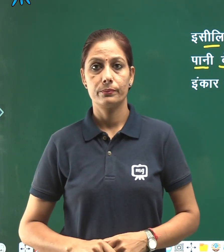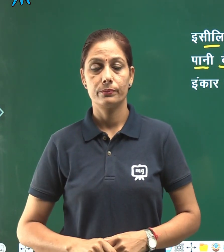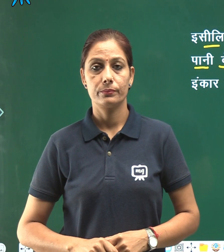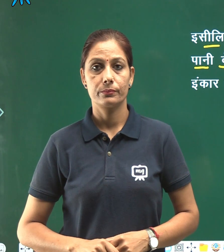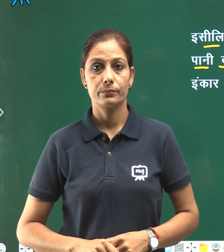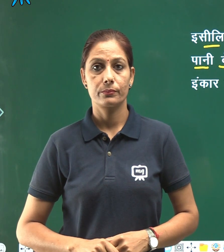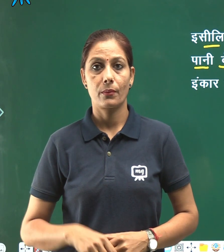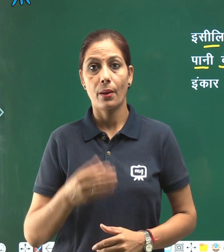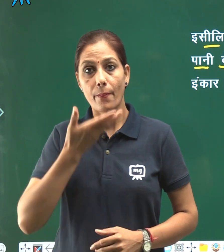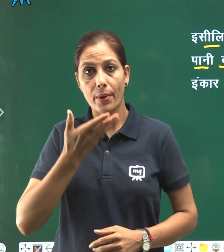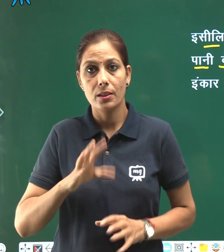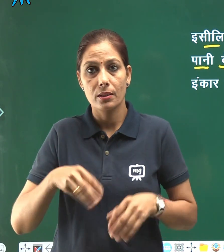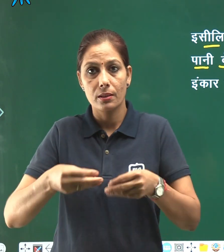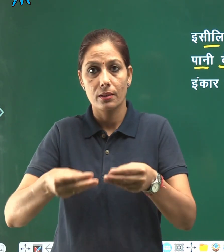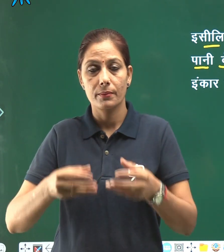पानी देने की बात